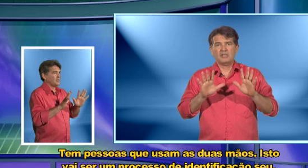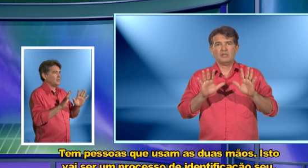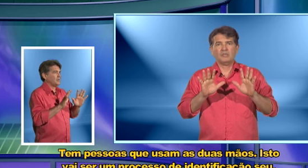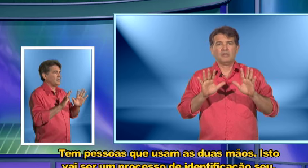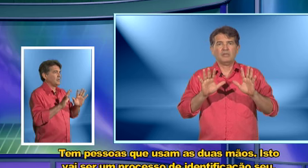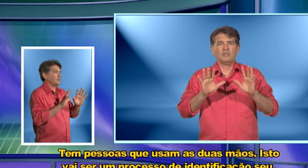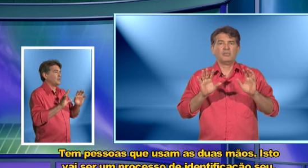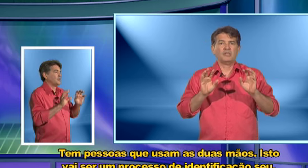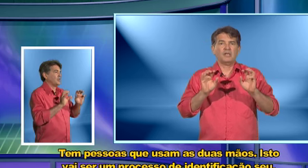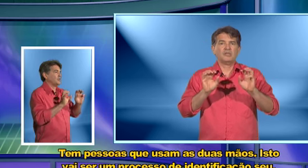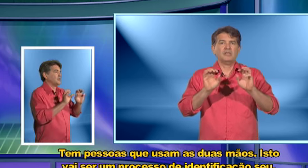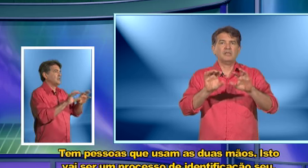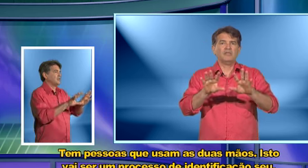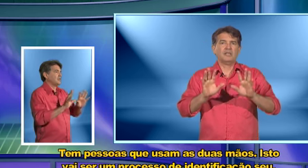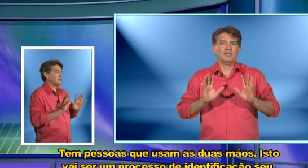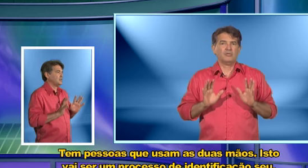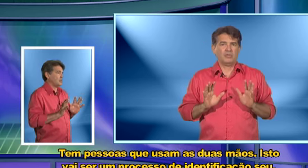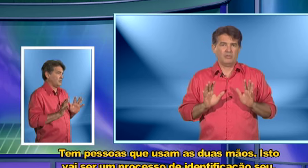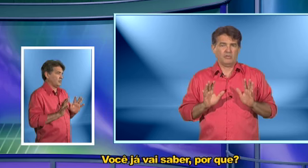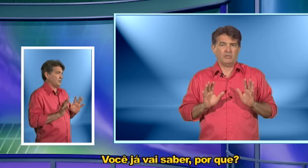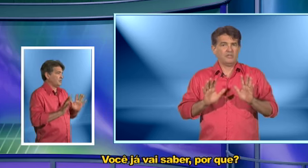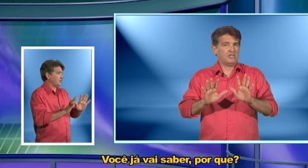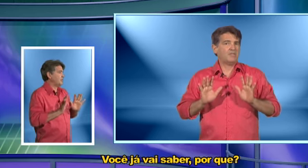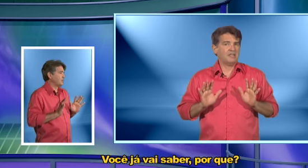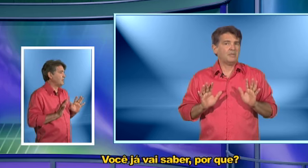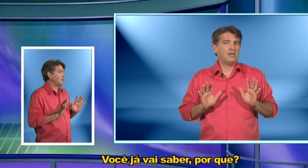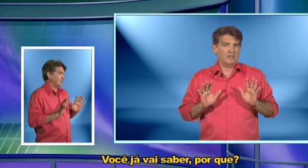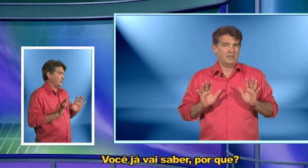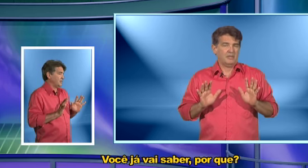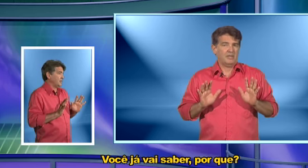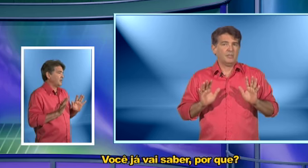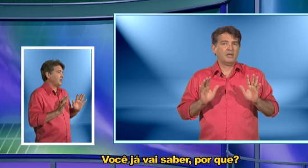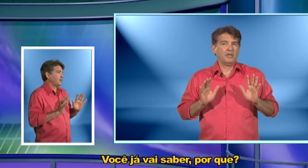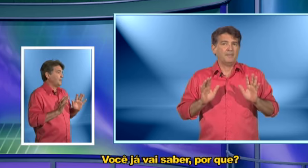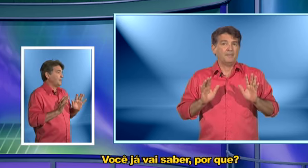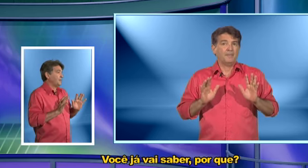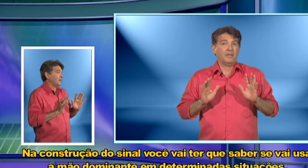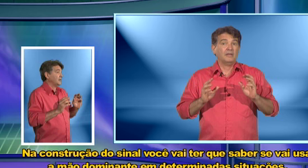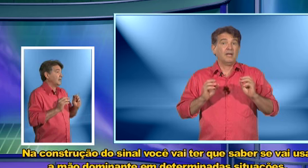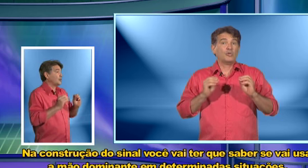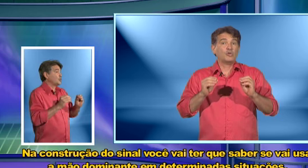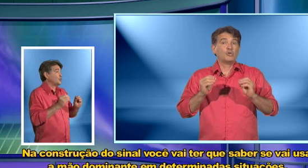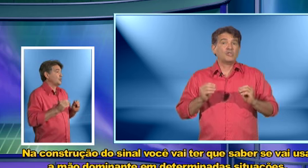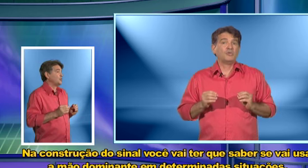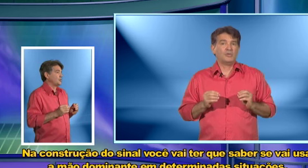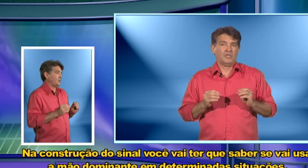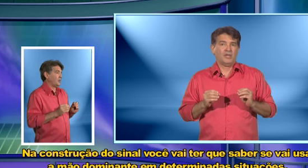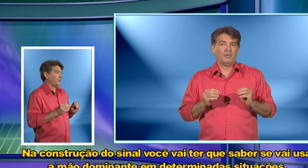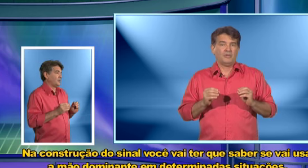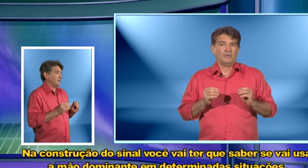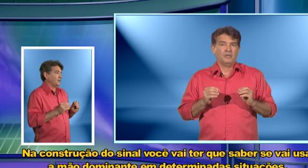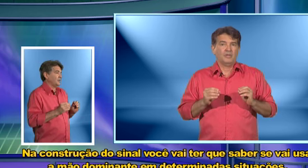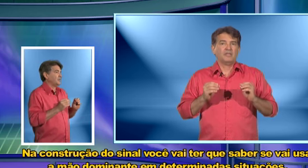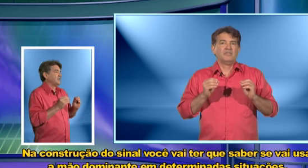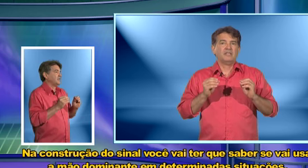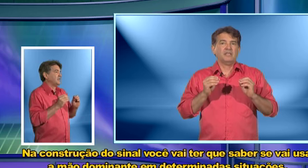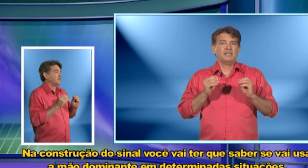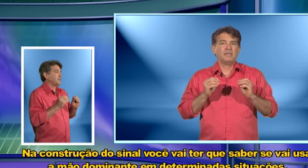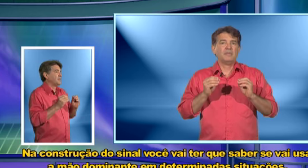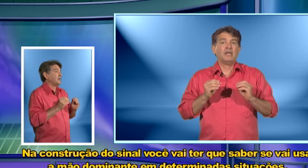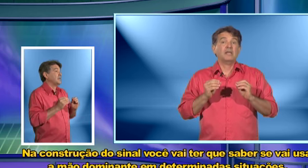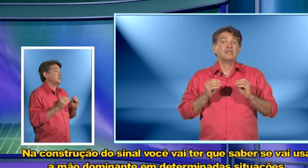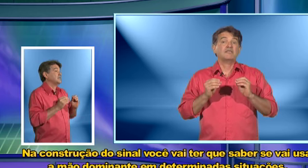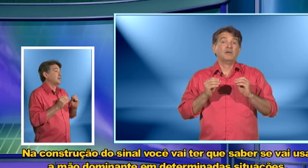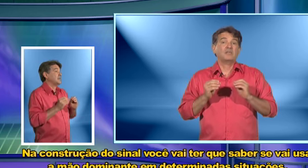Isso vai ser um processo de identificação seu. Você já vai saber. Por quê? Na construção do sinal, você vai